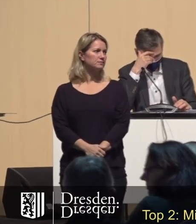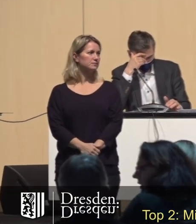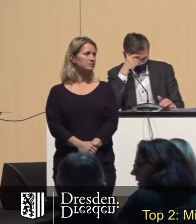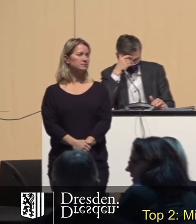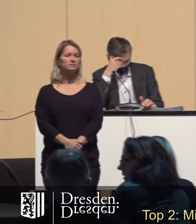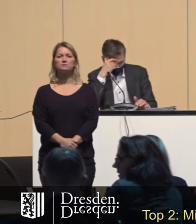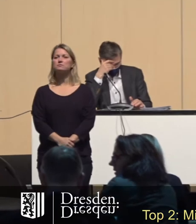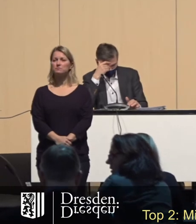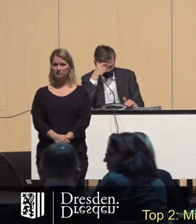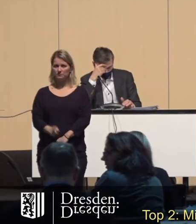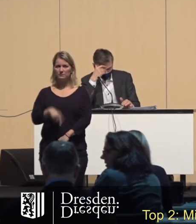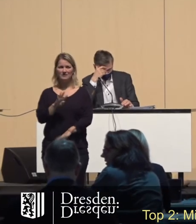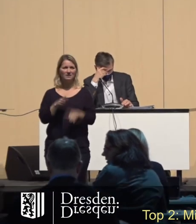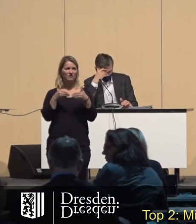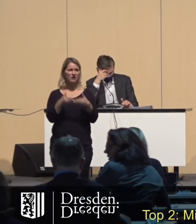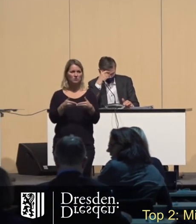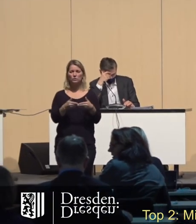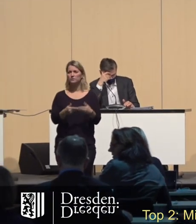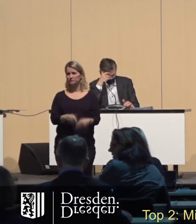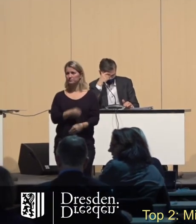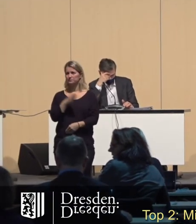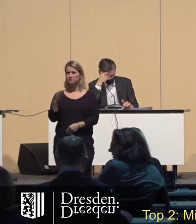Als nächste Fraktion, CDU-Fraktion, Herr Kragen.